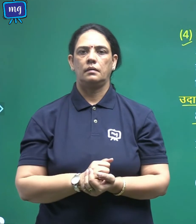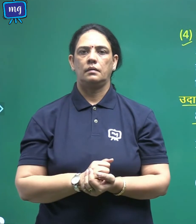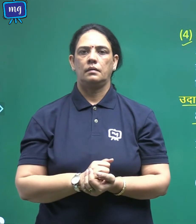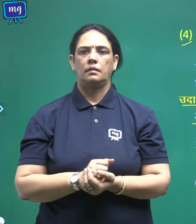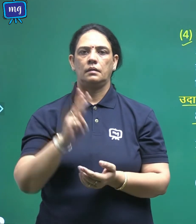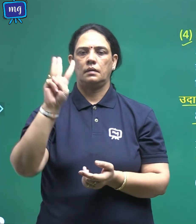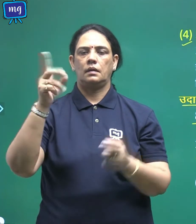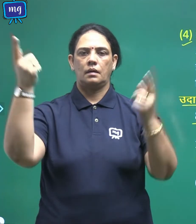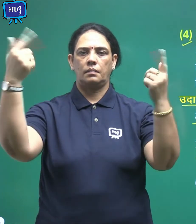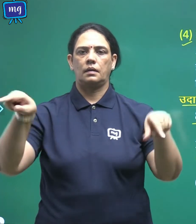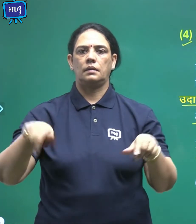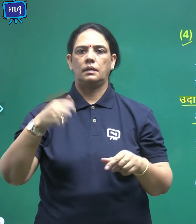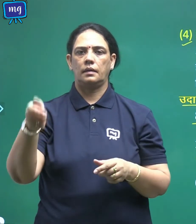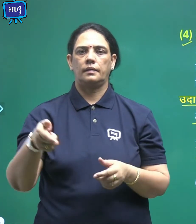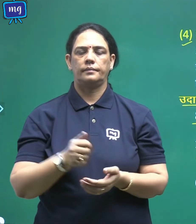3 का भाग देते हैं